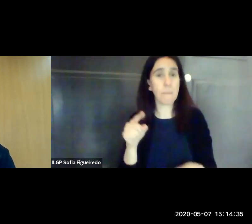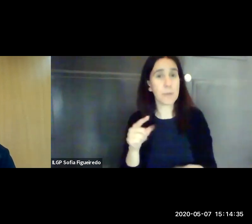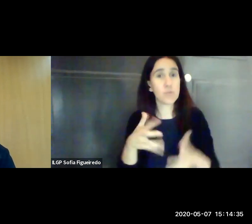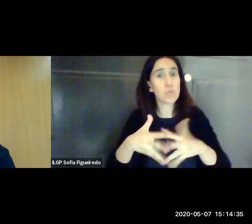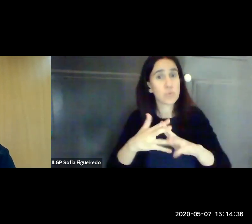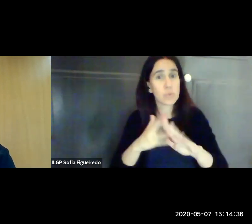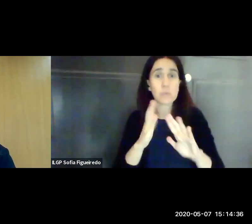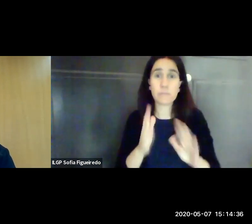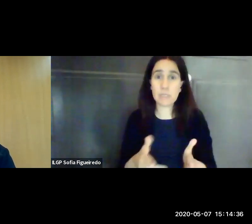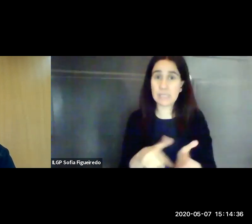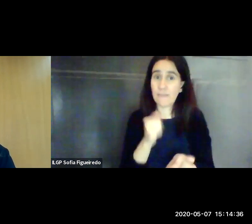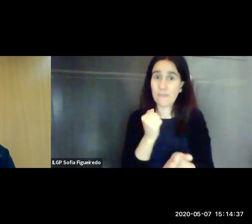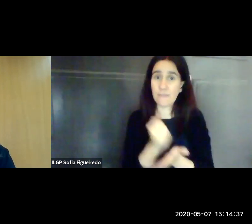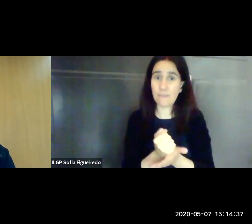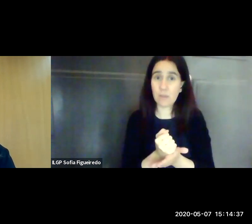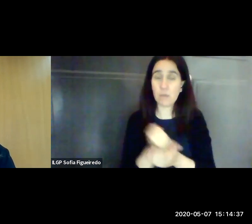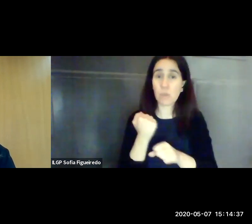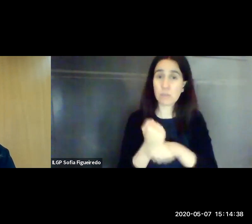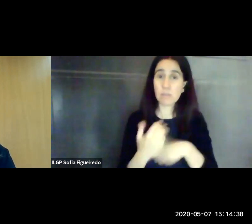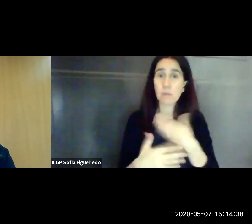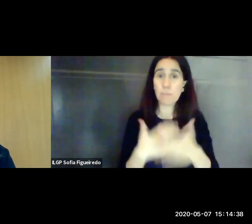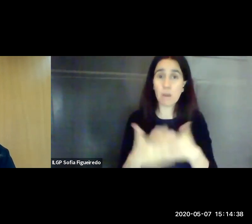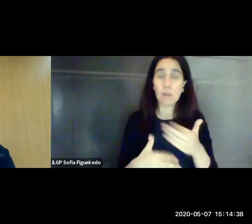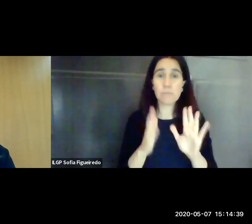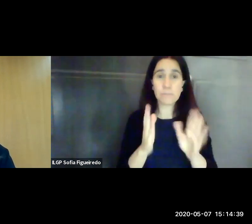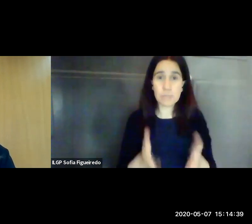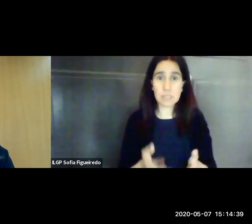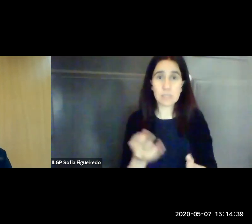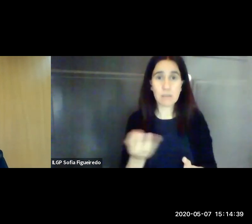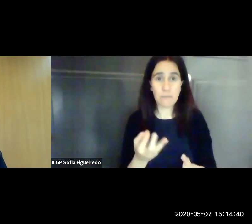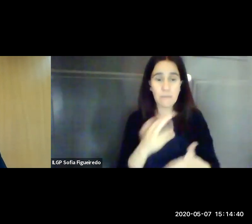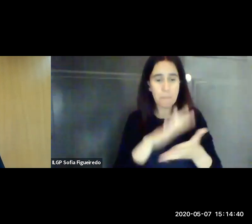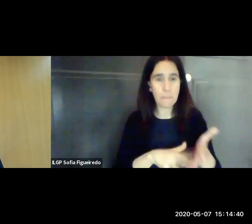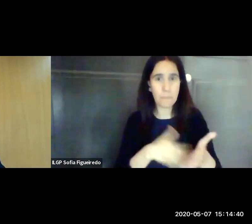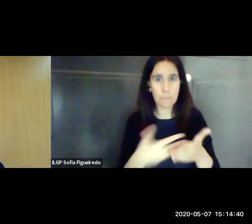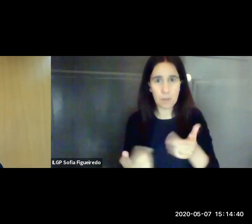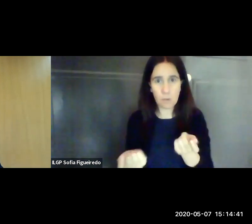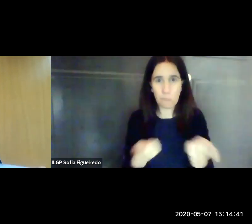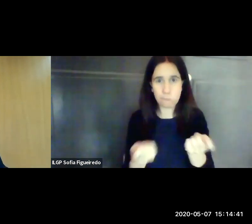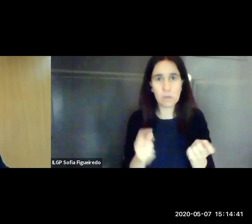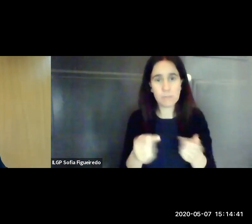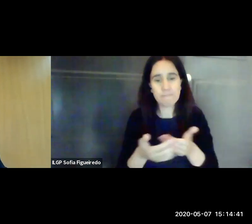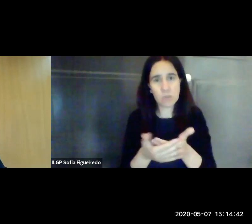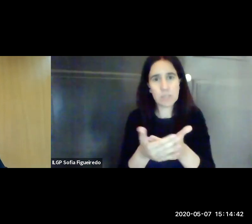porque é um trabalho que implica planeamento e que implica